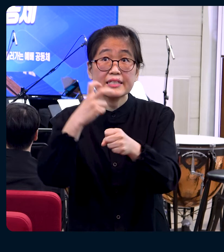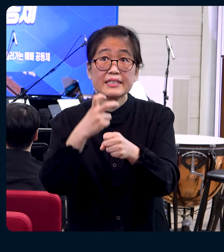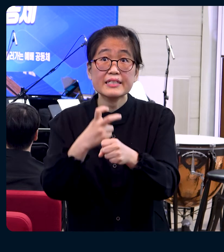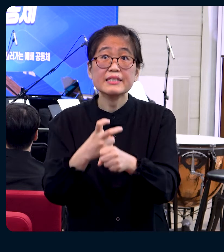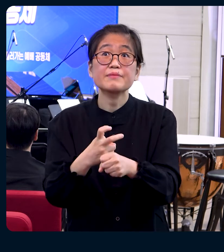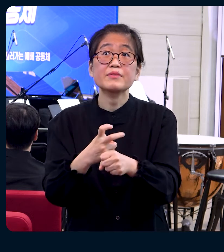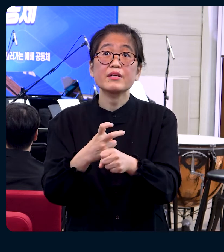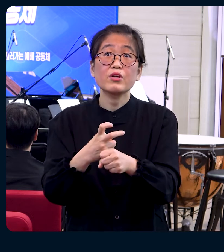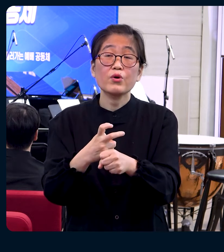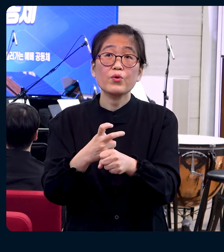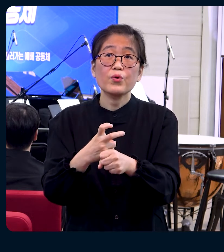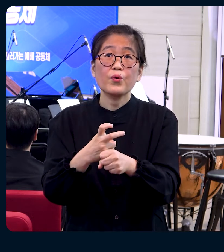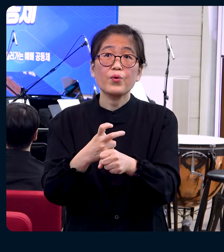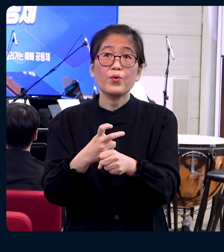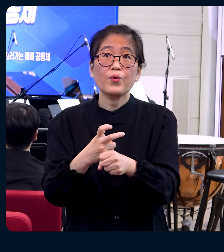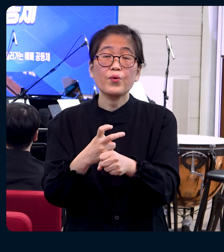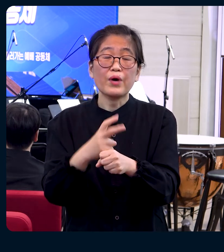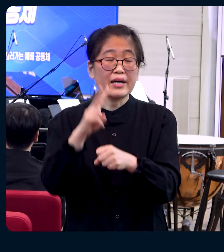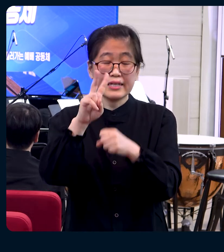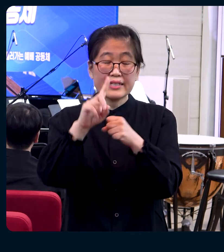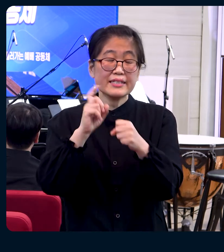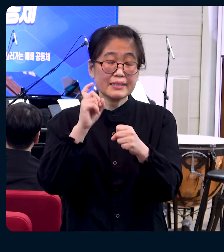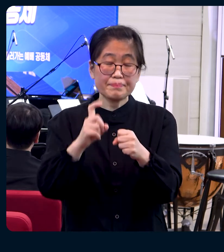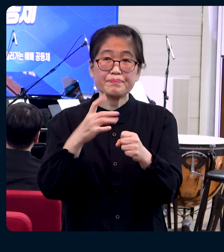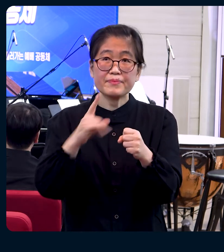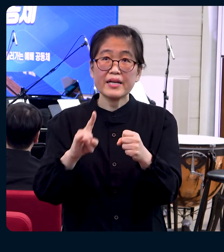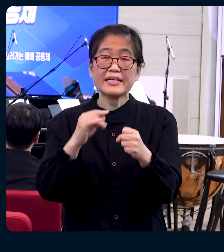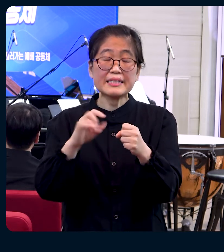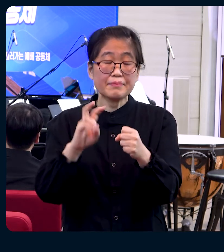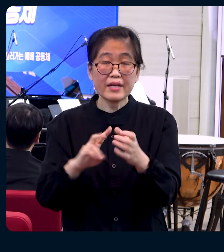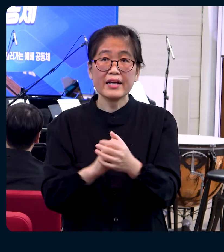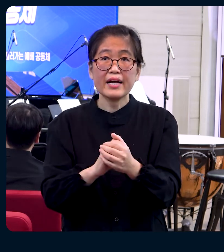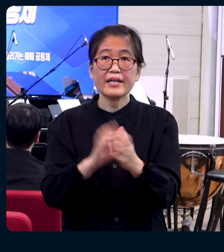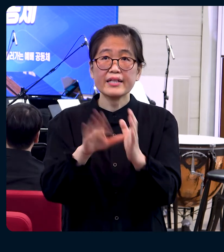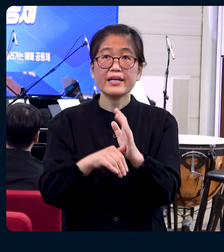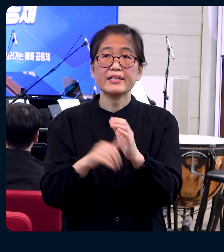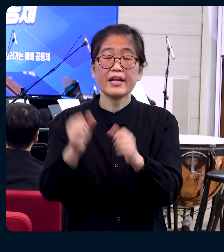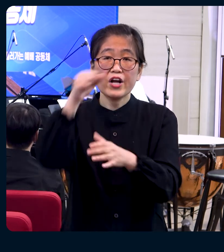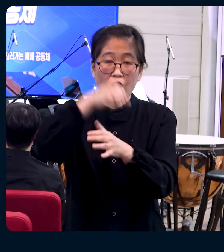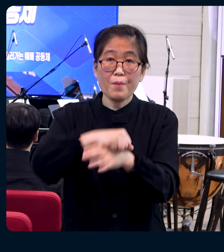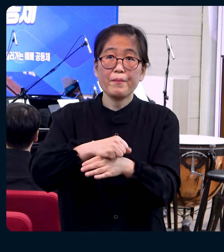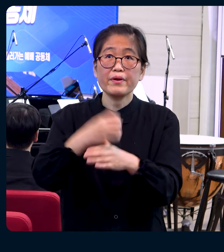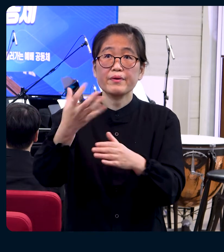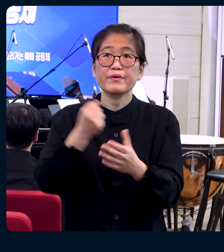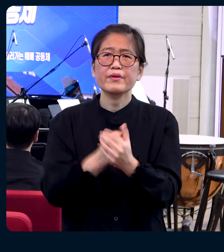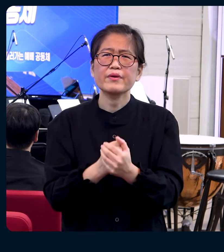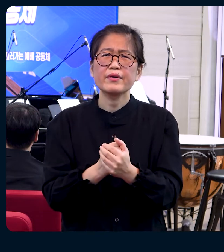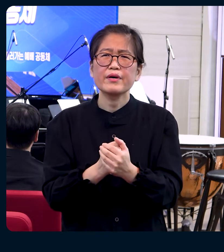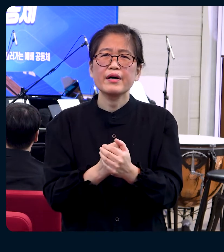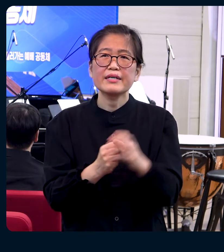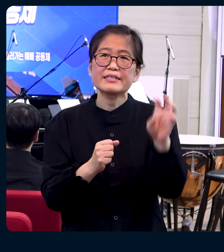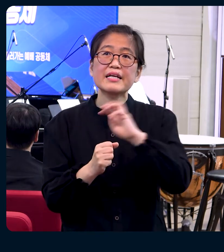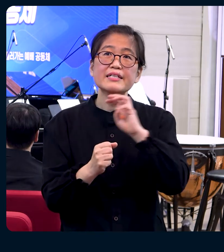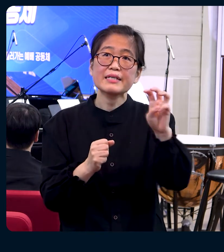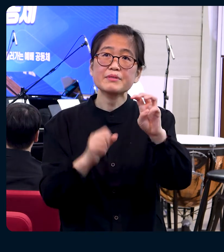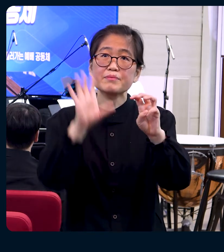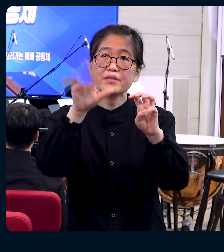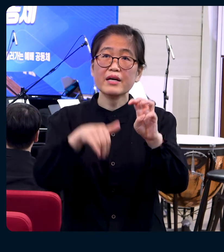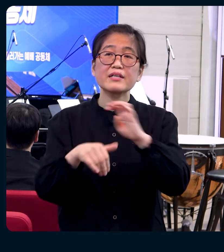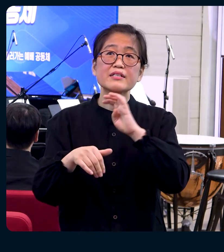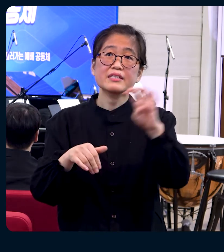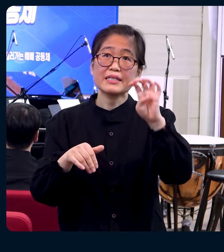있고 20대도 열매가 있고요. 시절을 쫓아 열매를 맺는다는 시편 1편의 약속은 여러분 30이 돼도